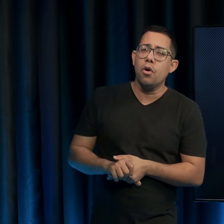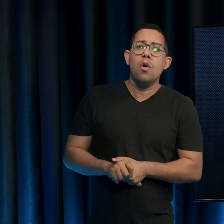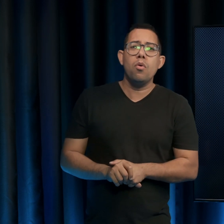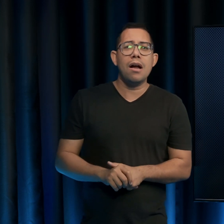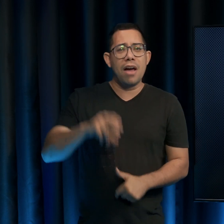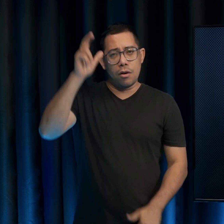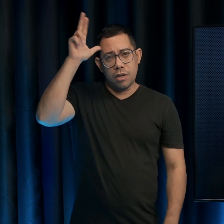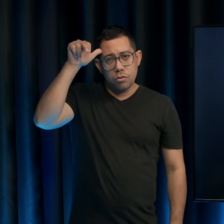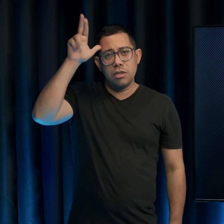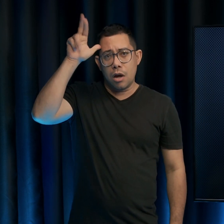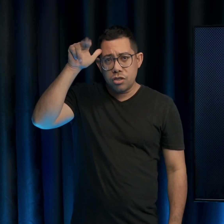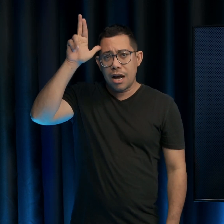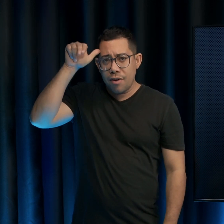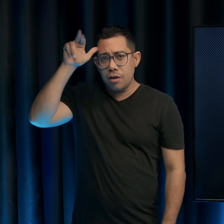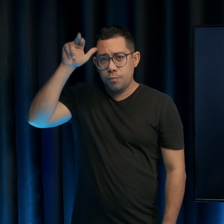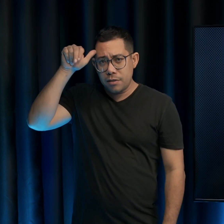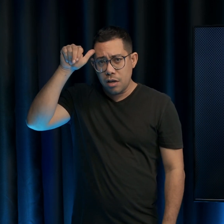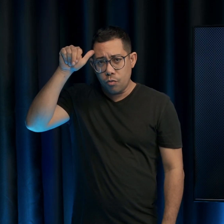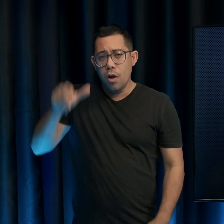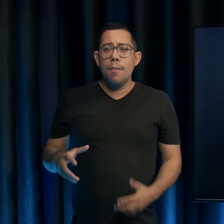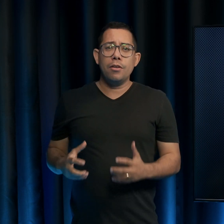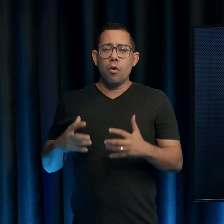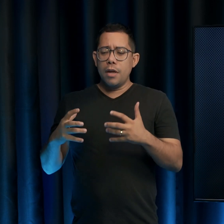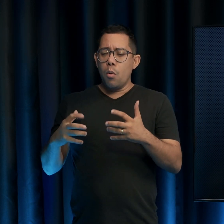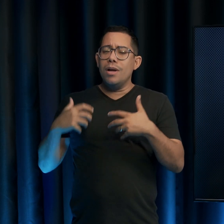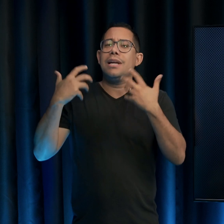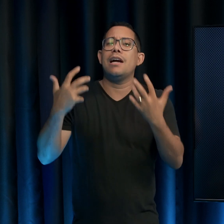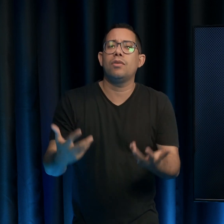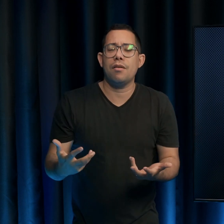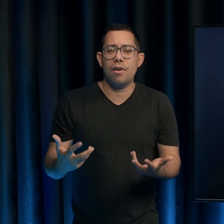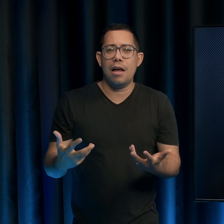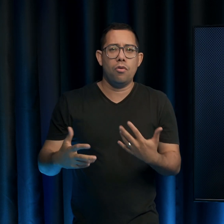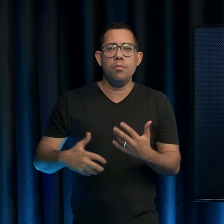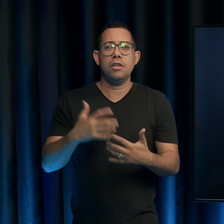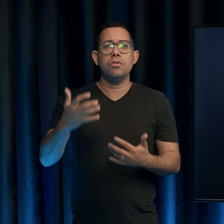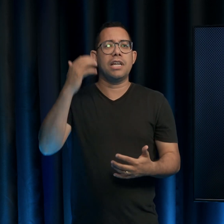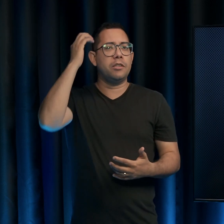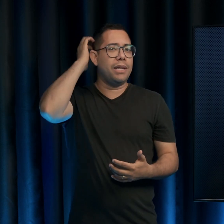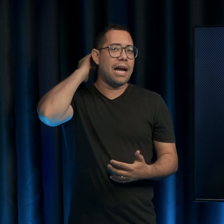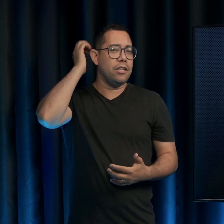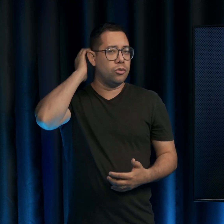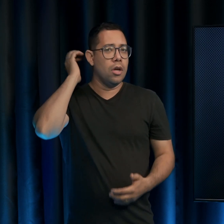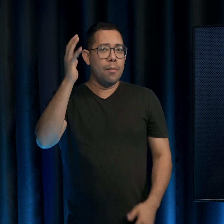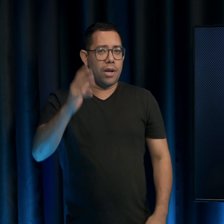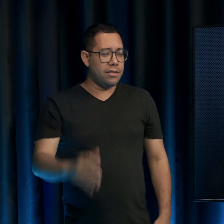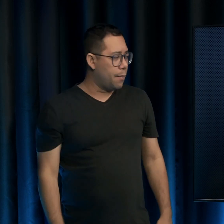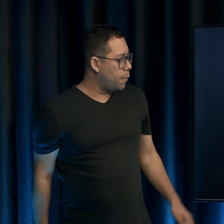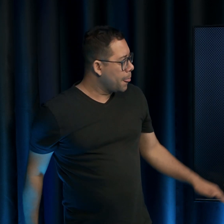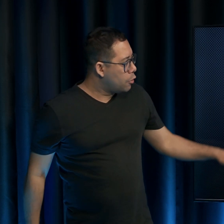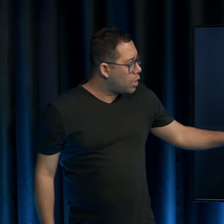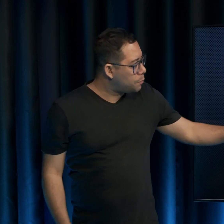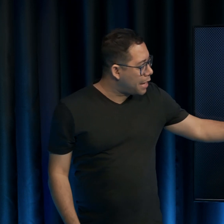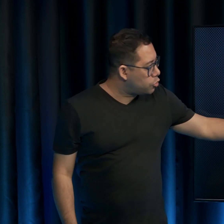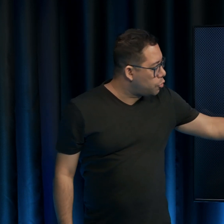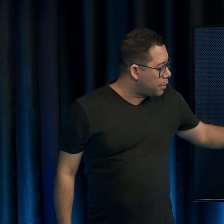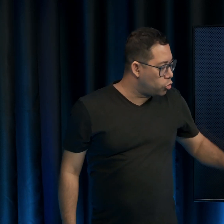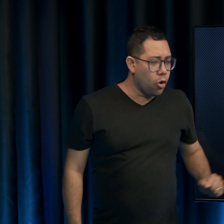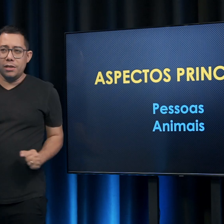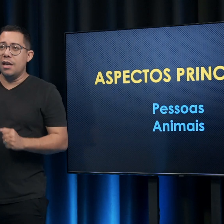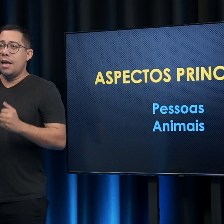o cavalo. Tem um sinal de cavalo específico. Mas como que é o andar do cavalo? Como você consegue explicar isso? Por exemplo, no aspecto de pessoas, a